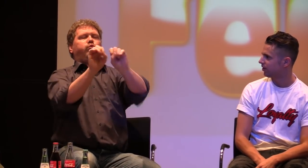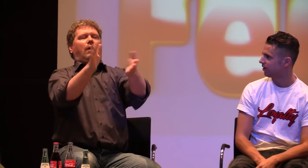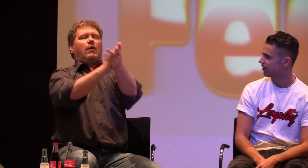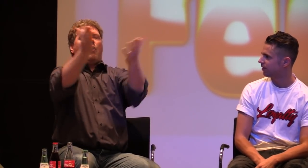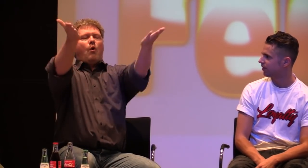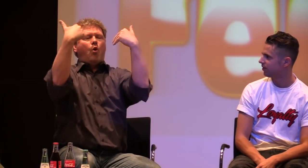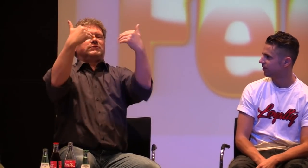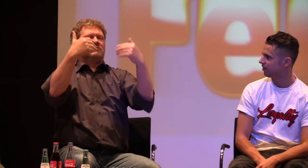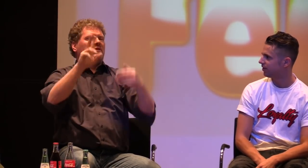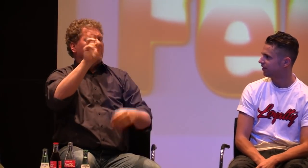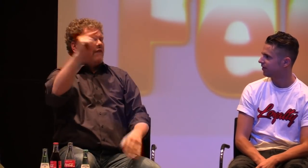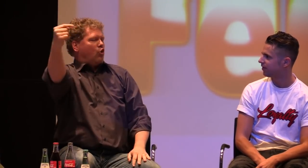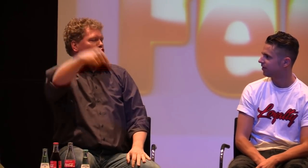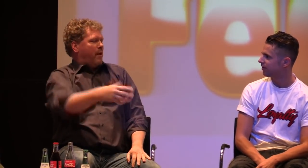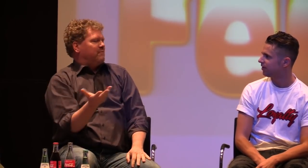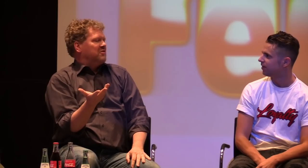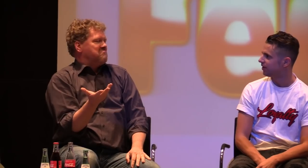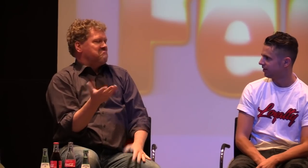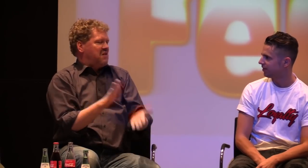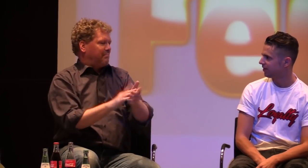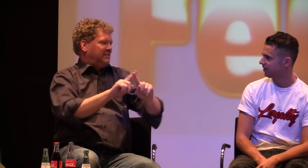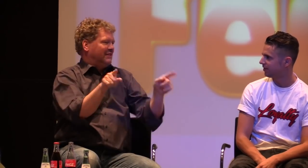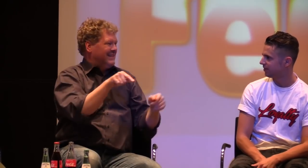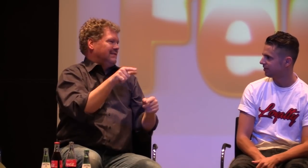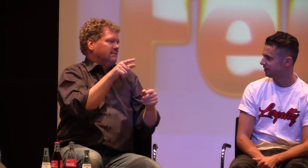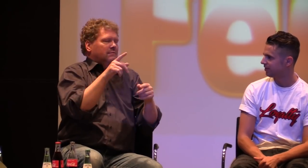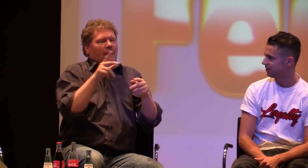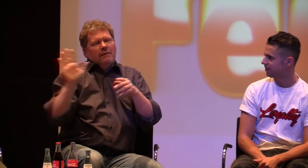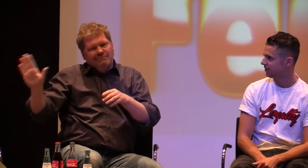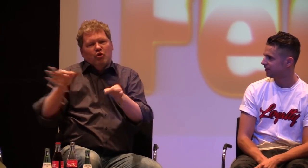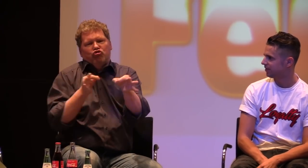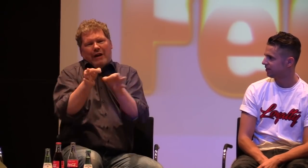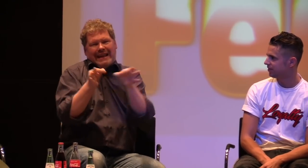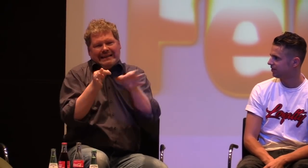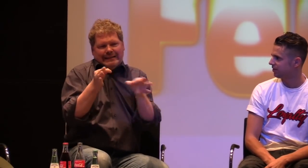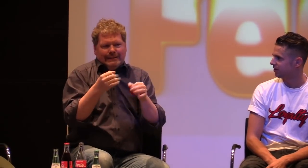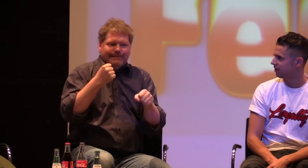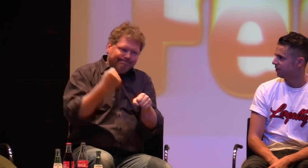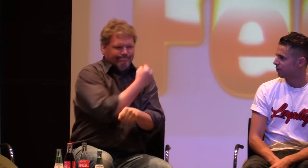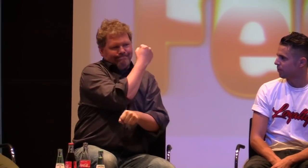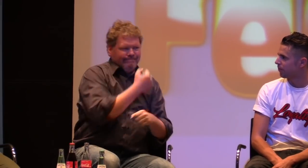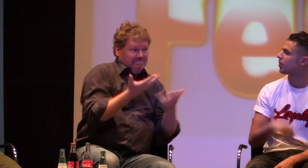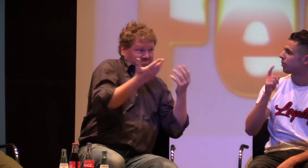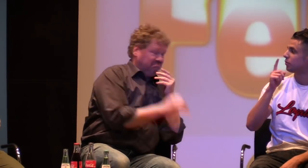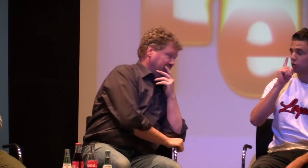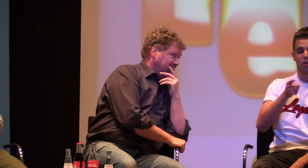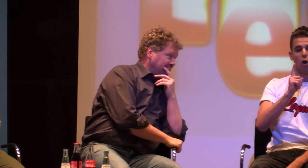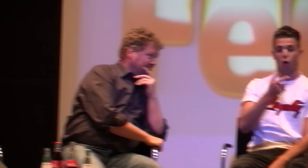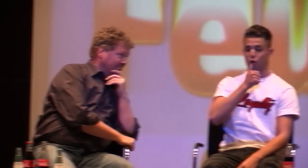fehlt. Wenn man alles über Computer macht, über Bildschirme, kann ich mir vorstellen, dass es schon schwierig ist, mit dieser